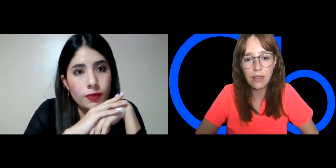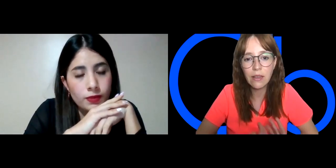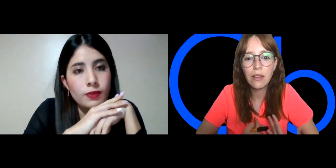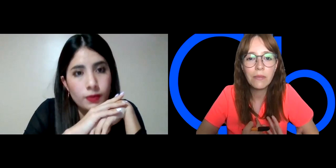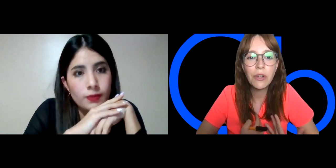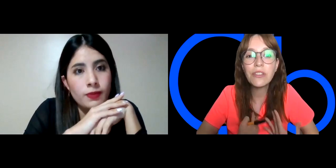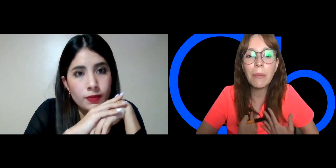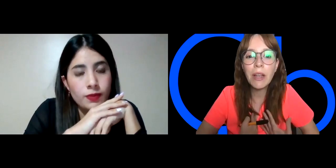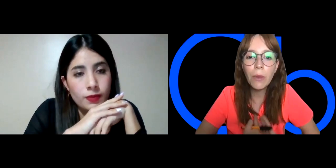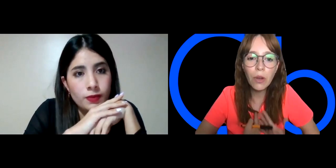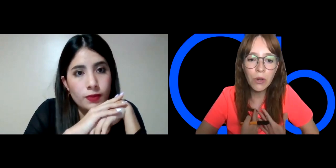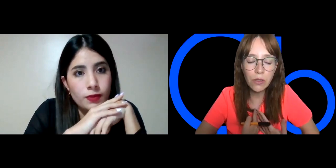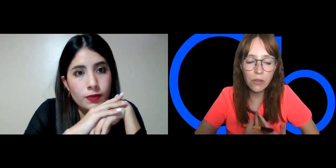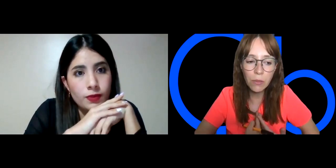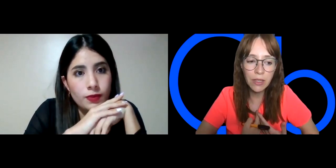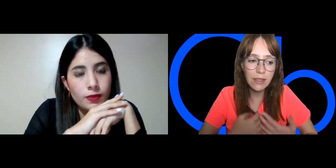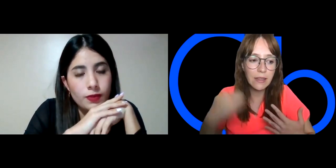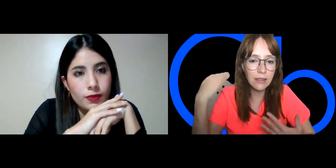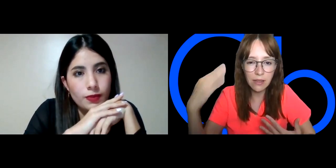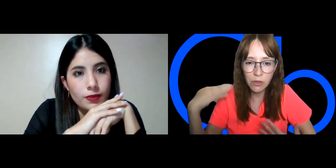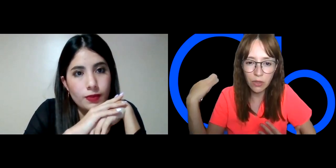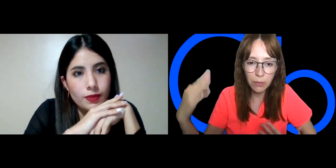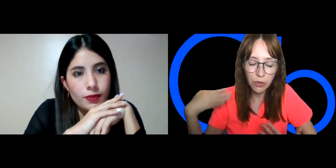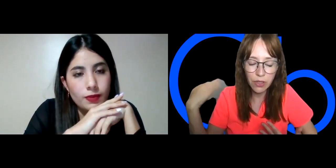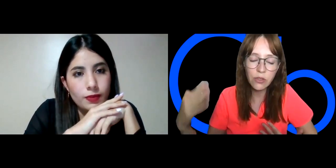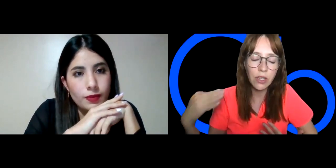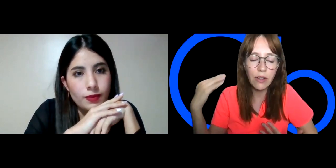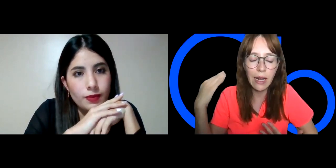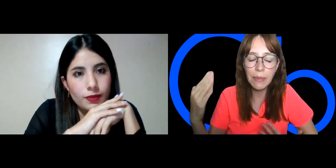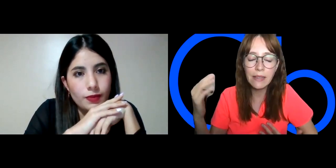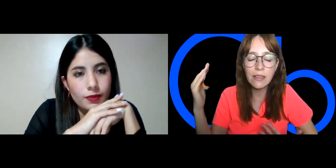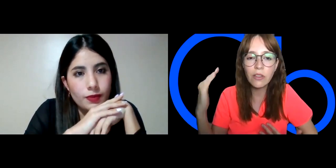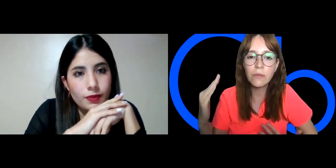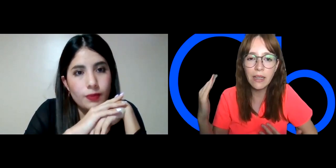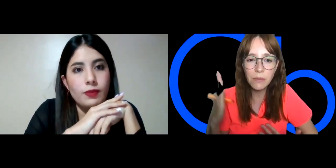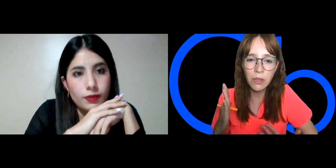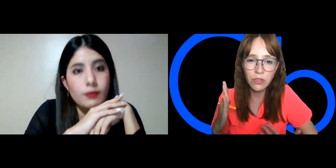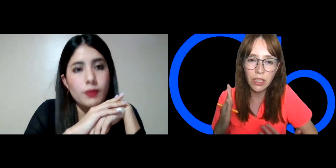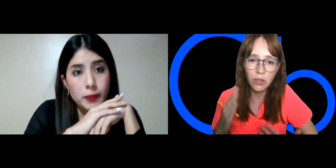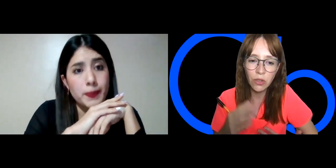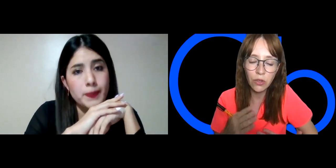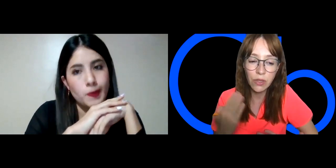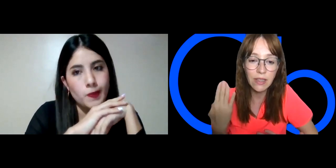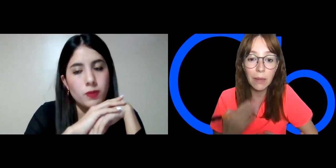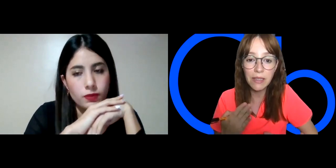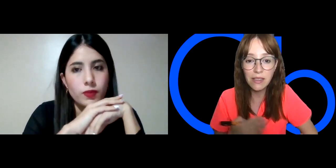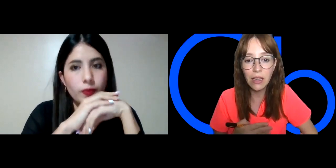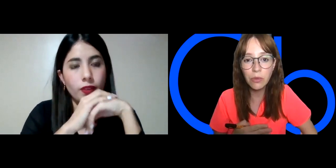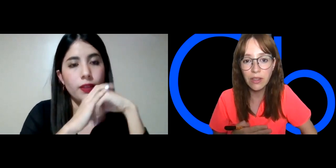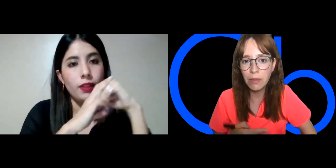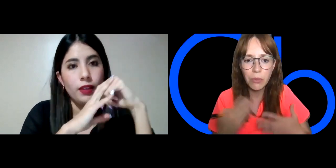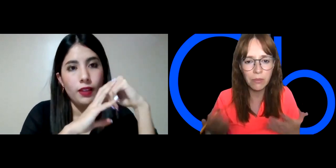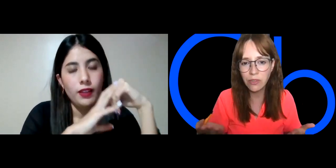sordas. Bueno, también lo veo como nosotros como dentistas que estamos todo el tiempo con el sonido de la pieza, se nos va a ir disminuyendo nuestra